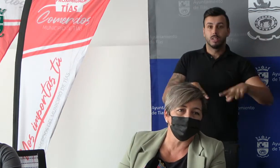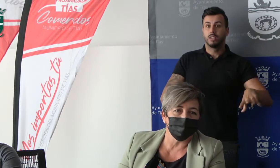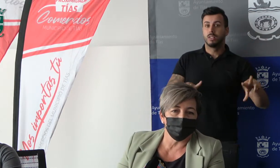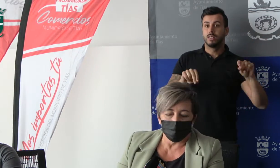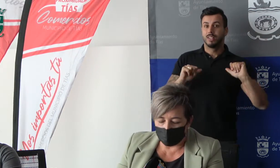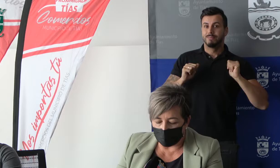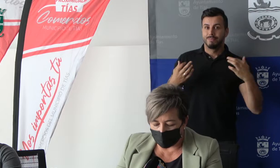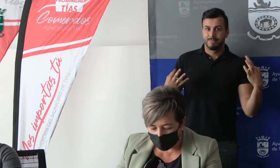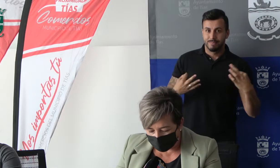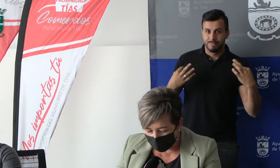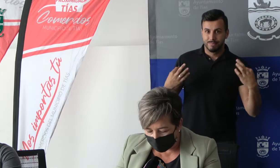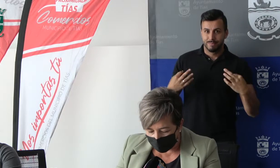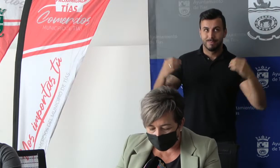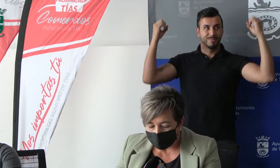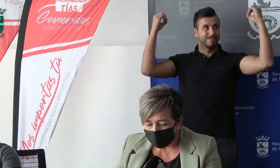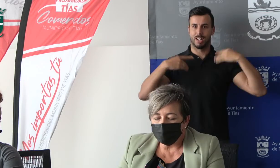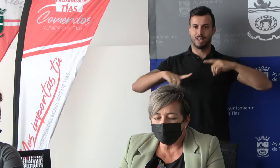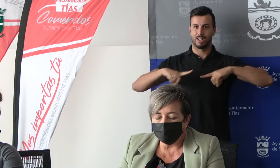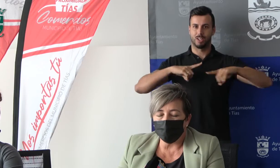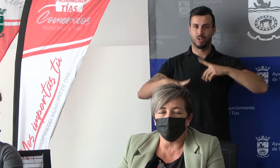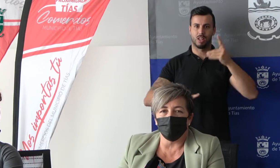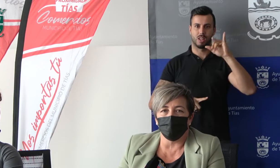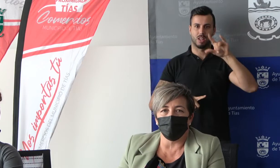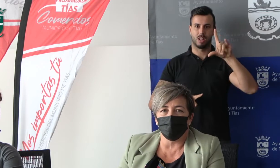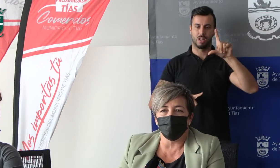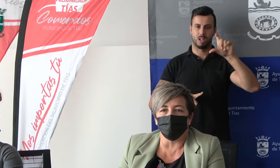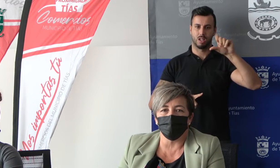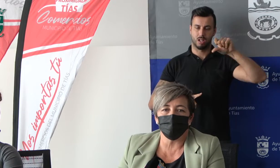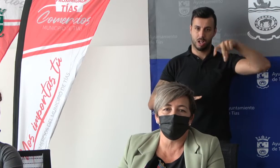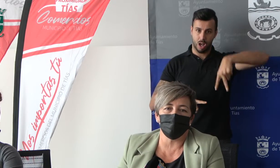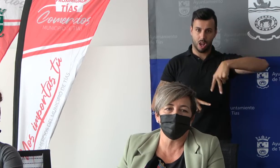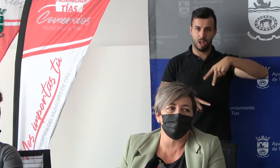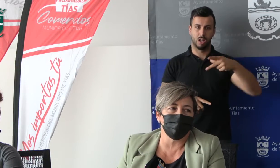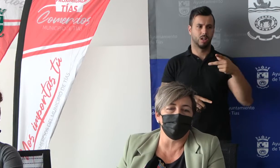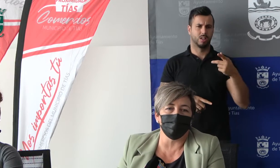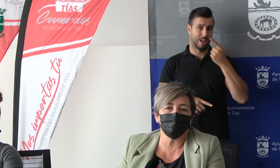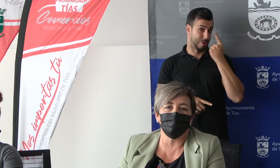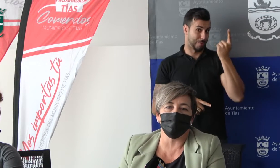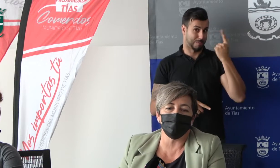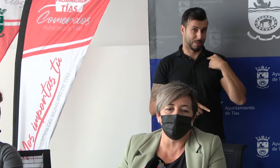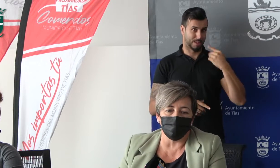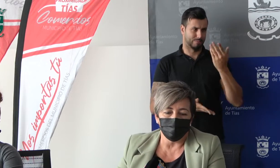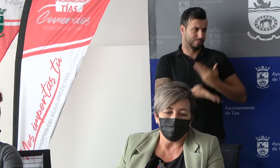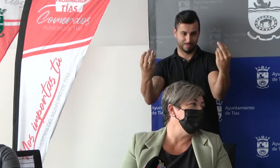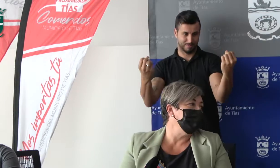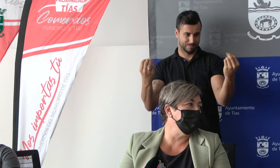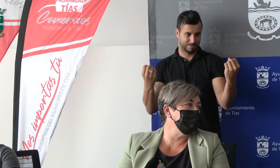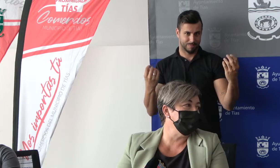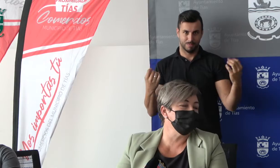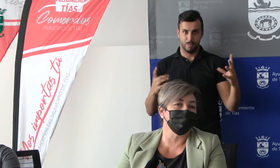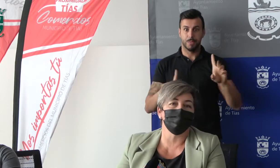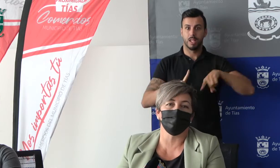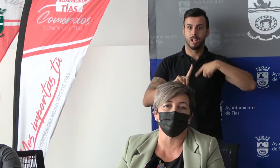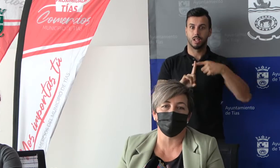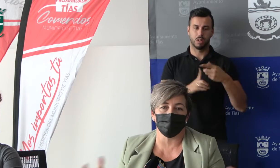Navidad y la programación de Navidad. Hemos retomado, como hicimos el año pasado, la colaboración con Grevisland. Pues